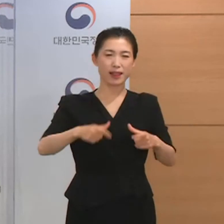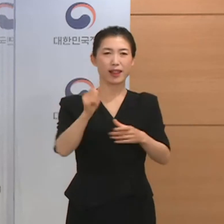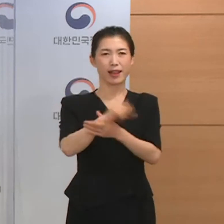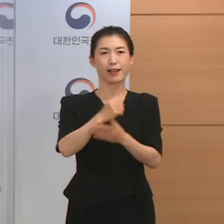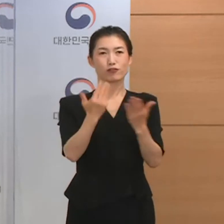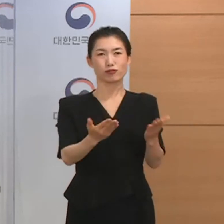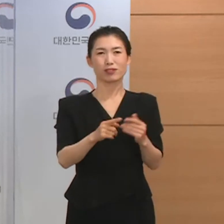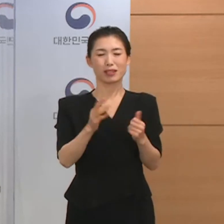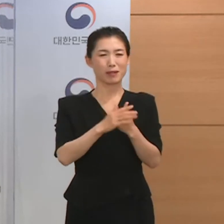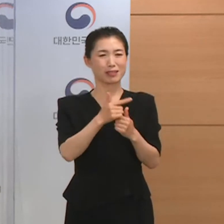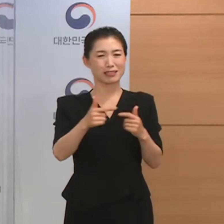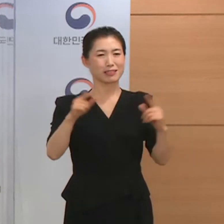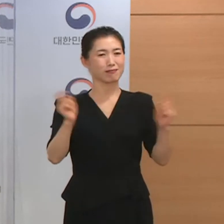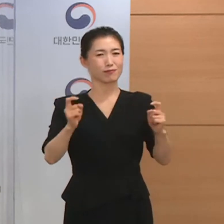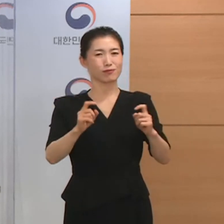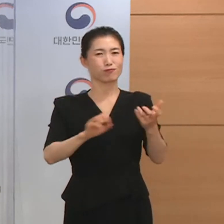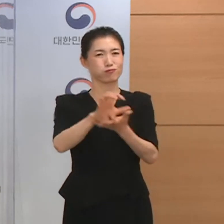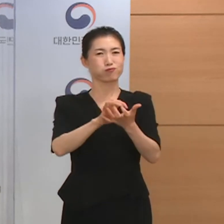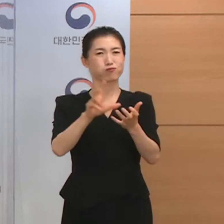다만 사람들이 다소 좀